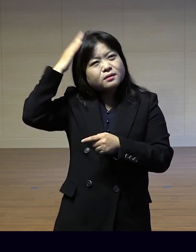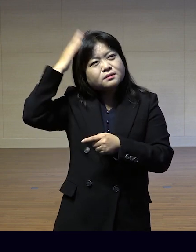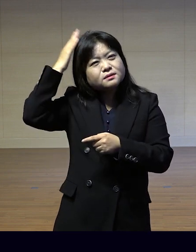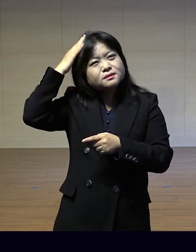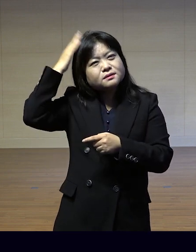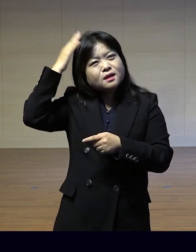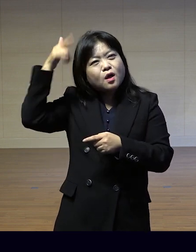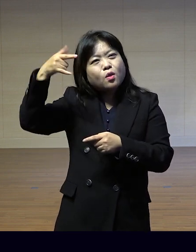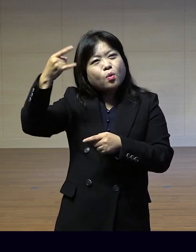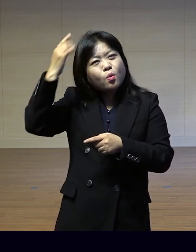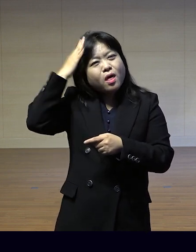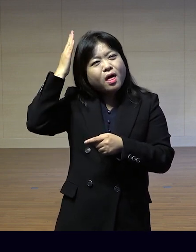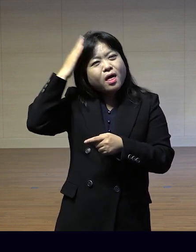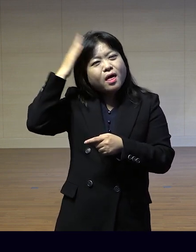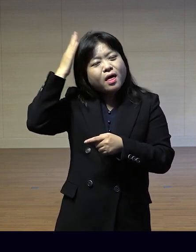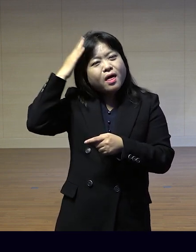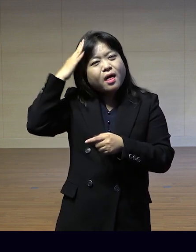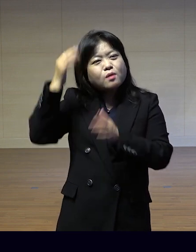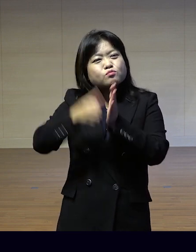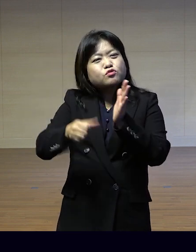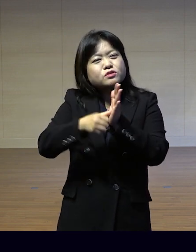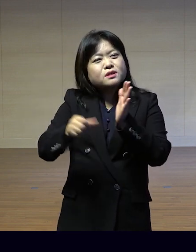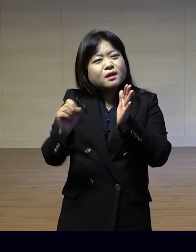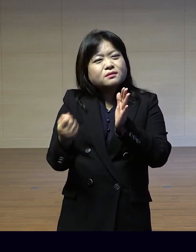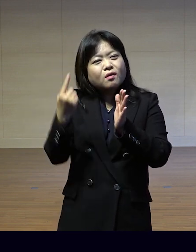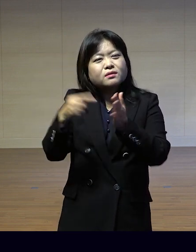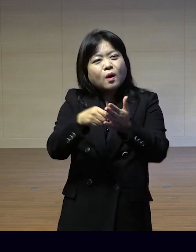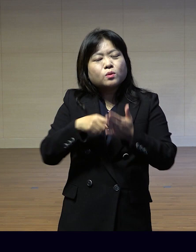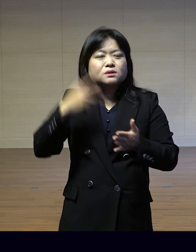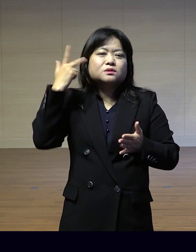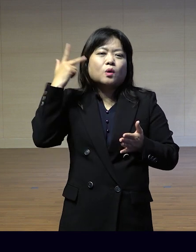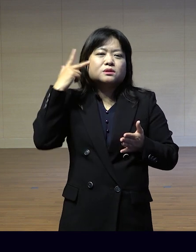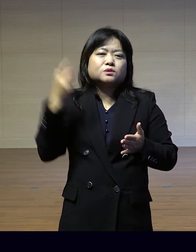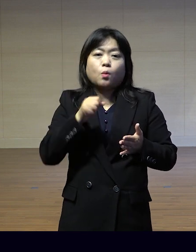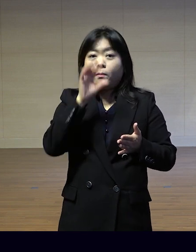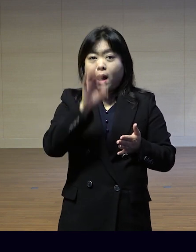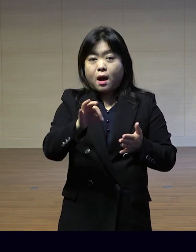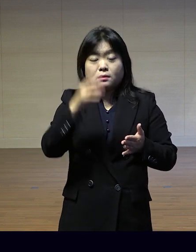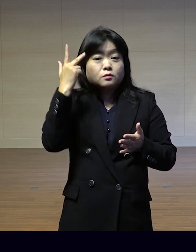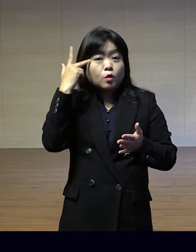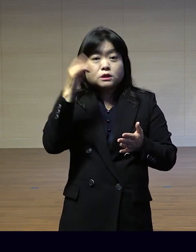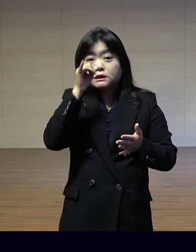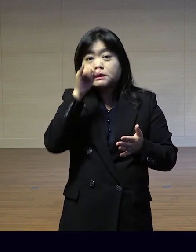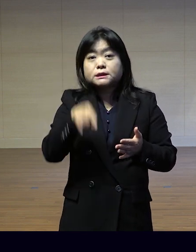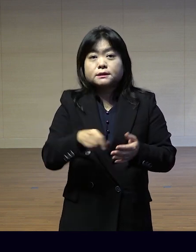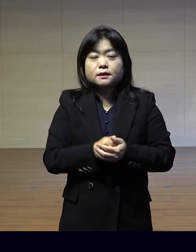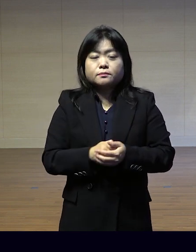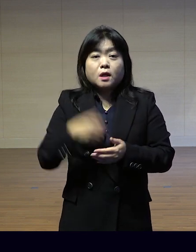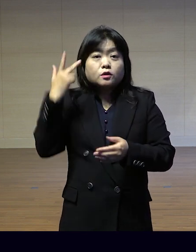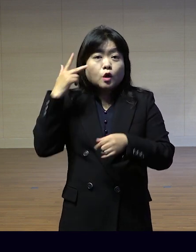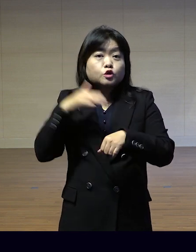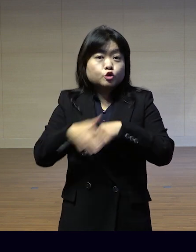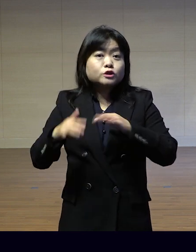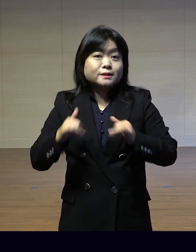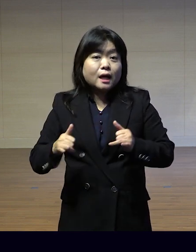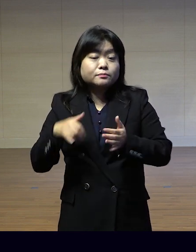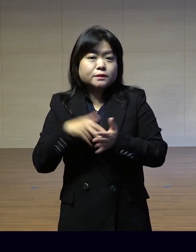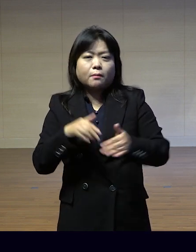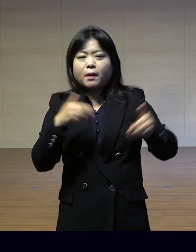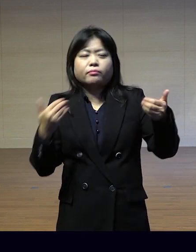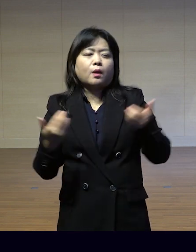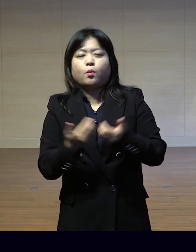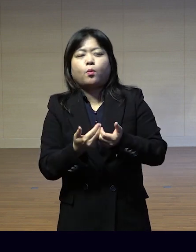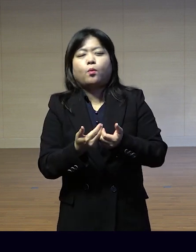물질에서 이 고기 덩어리에서 흘러나오는 부수 현상으로 보는 것이죠. 정신이 있긴 있습니다. 근데 정신주의자는 거꾸로입니다.